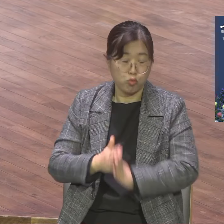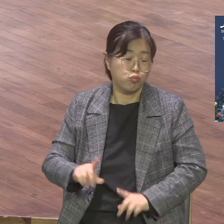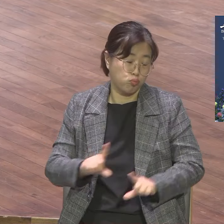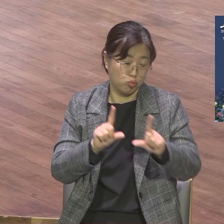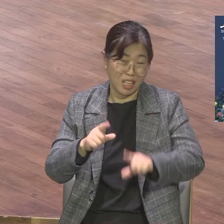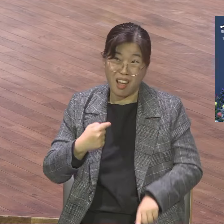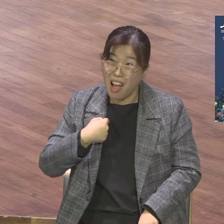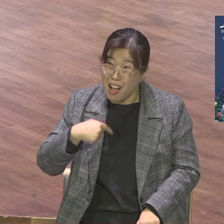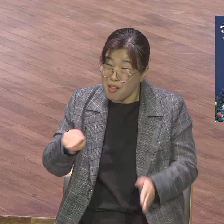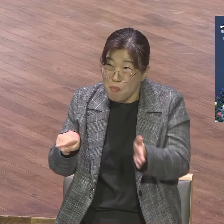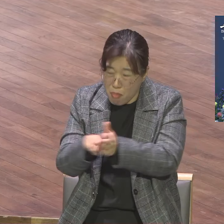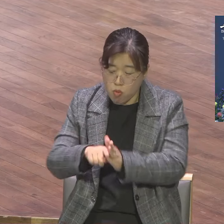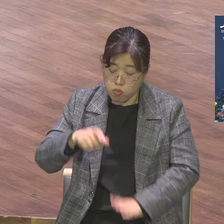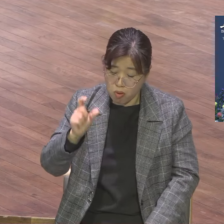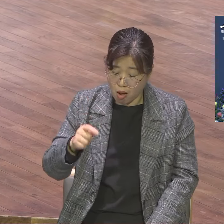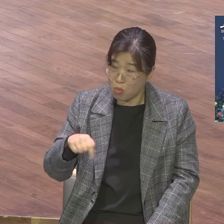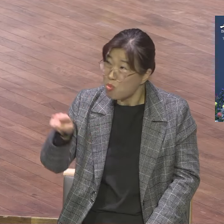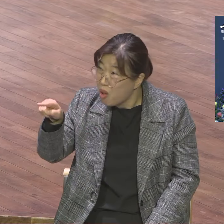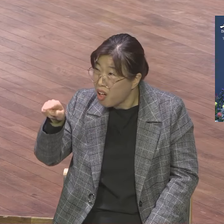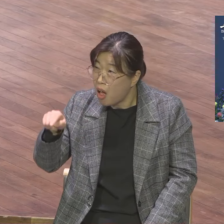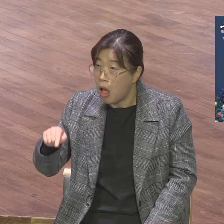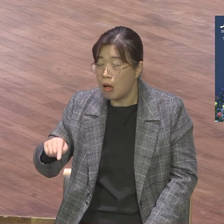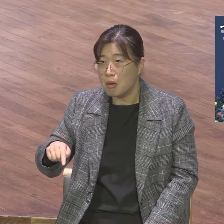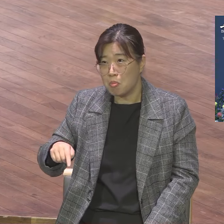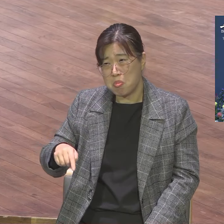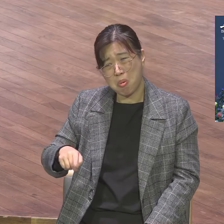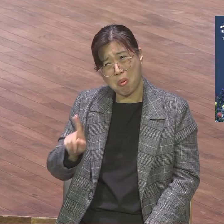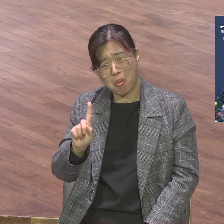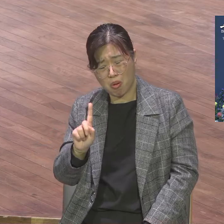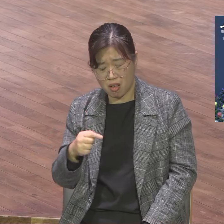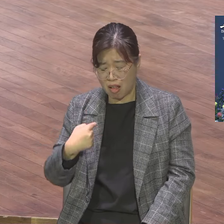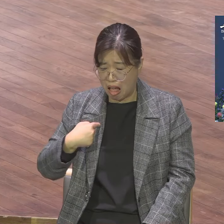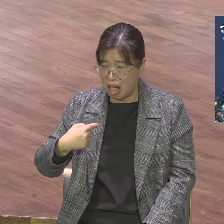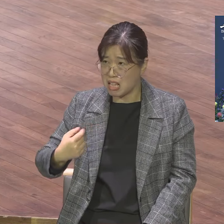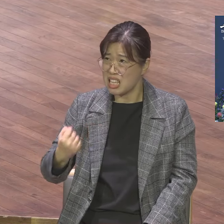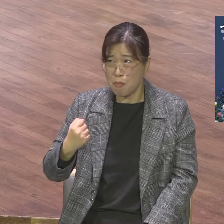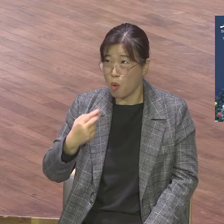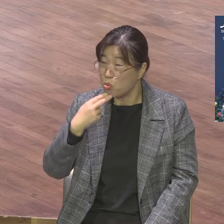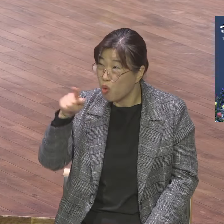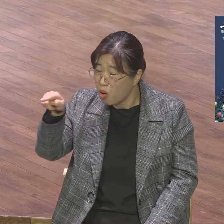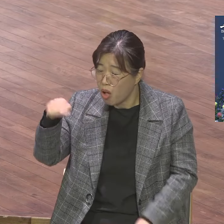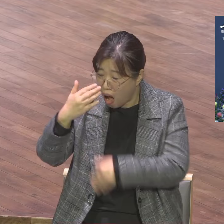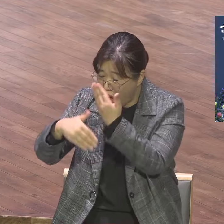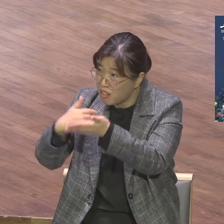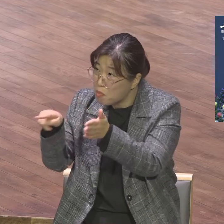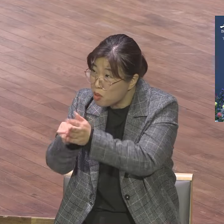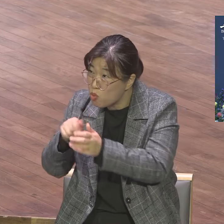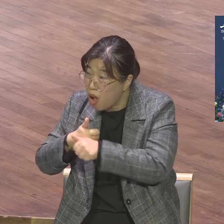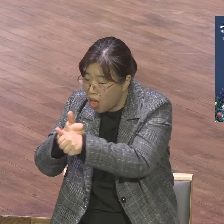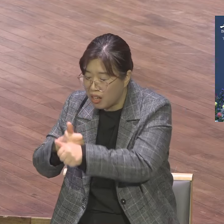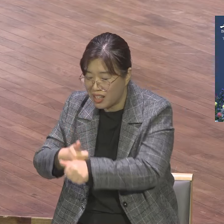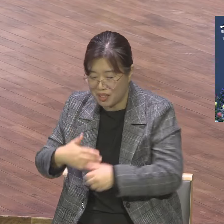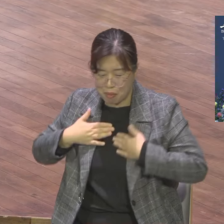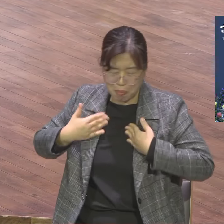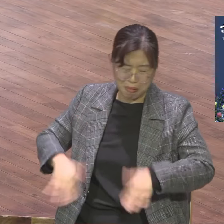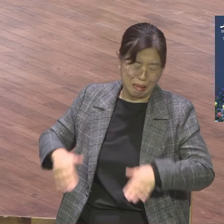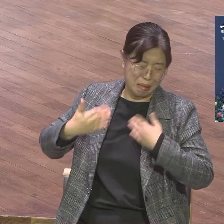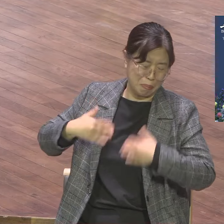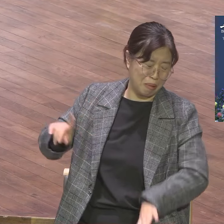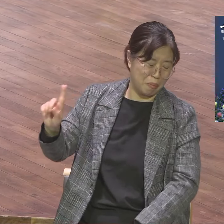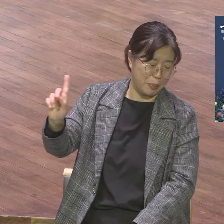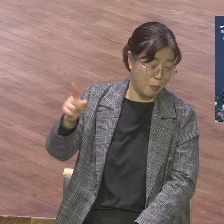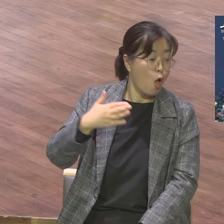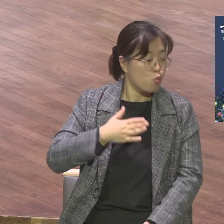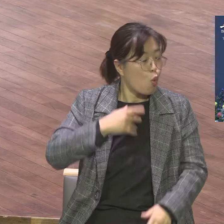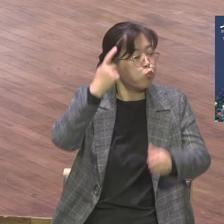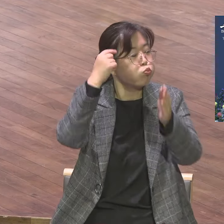누어지에 자기를 믿지 자기를. 그게 뉘에지입니다. 하나님 필요 없어. 하나님